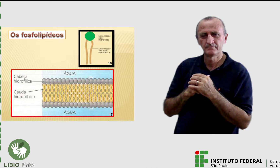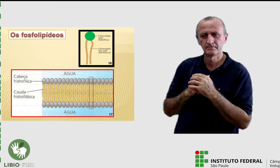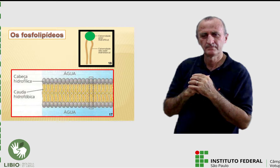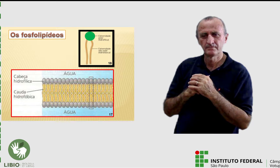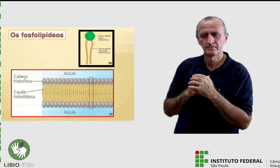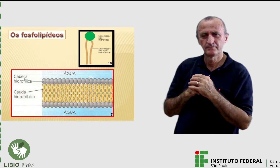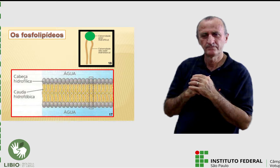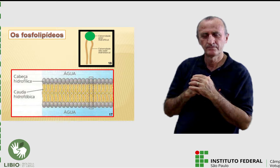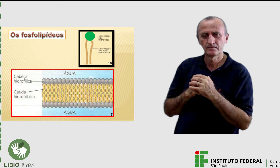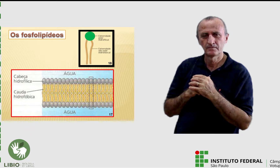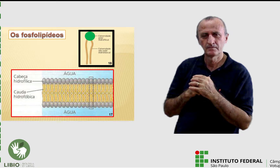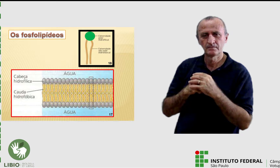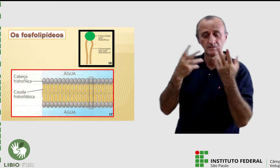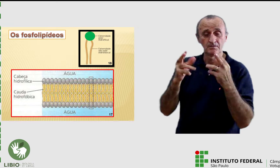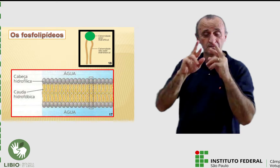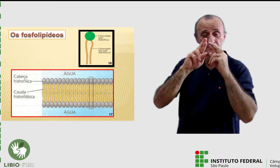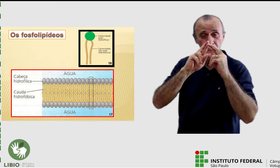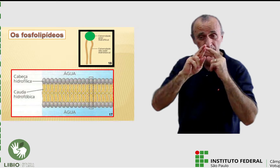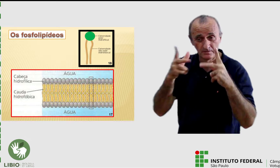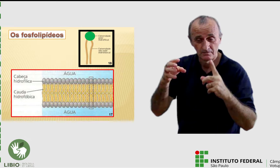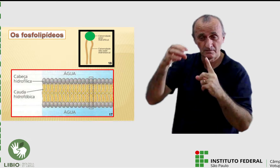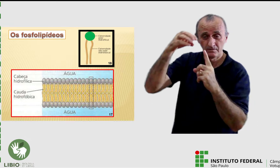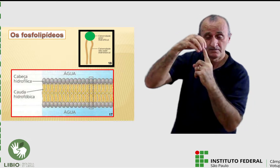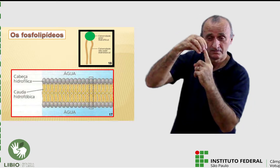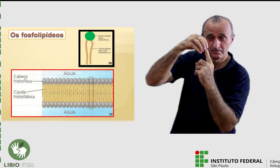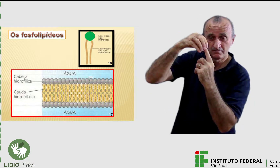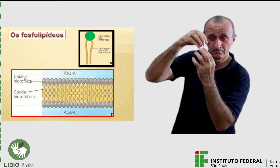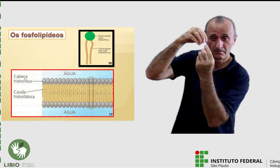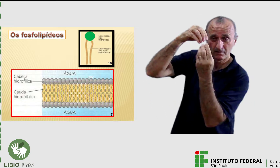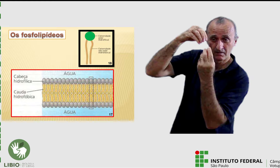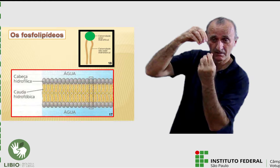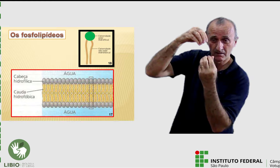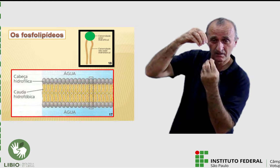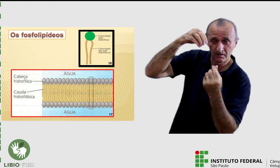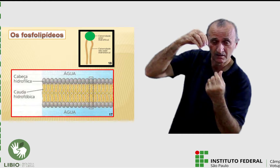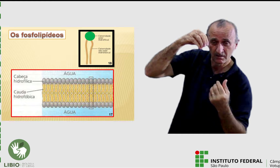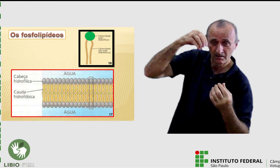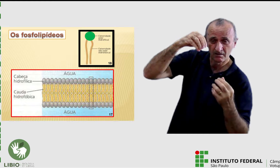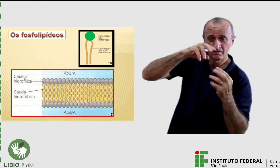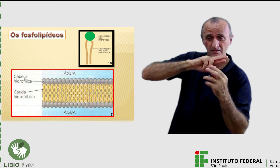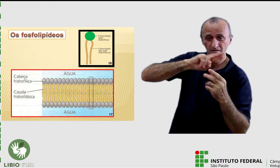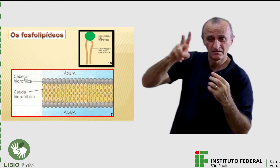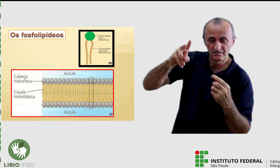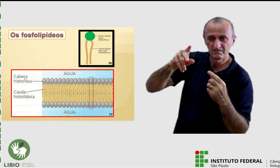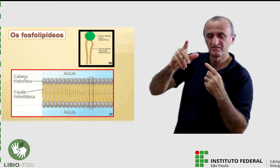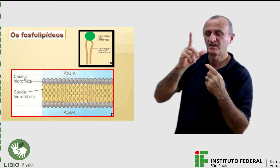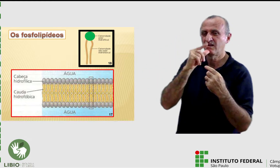Então, diferente da cabeça, as caudas são chamadas de hidrofóbicas, ou seja, não